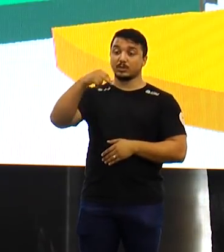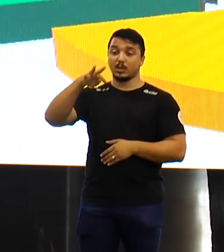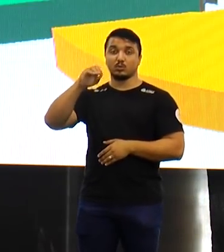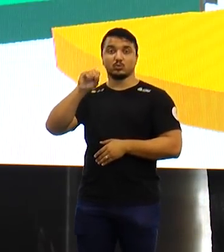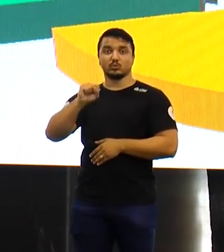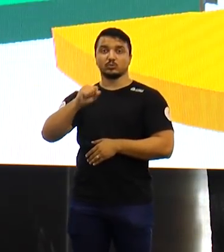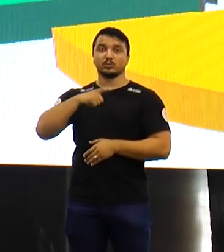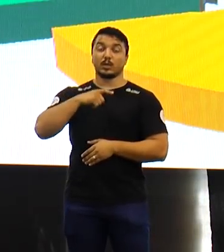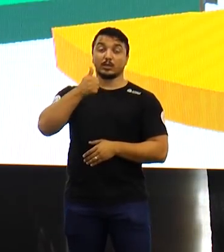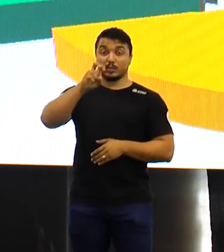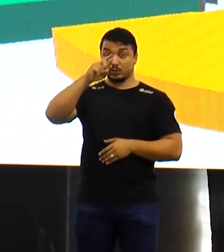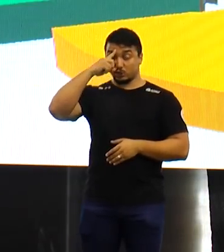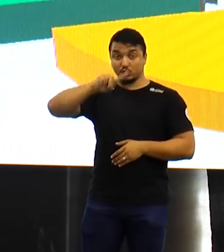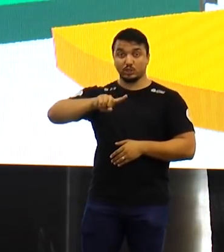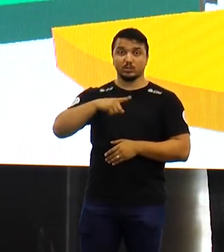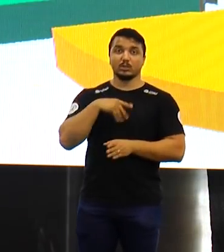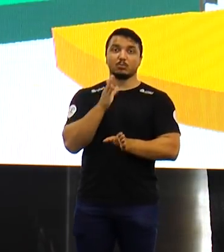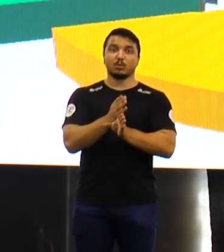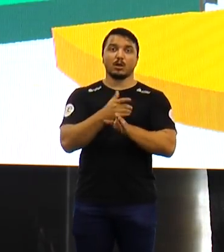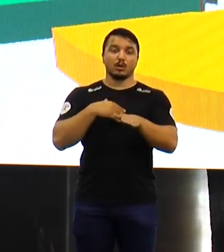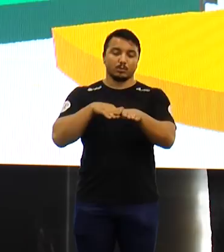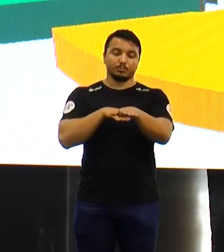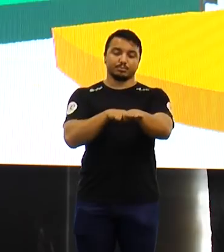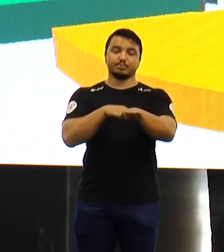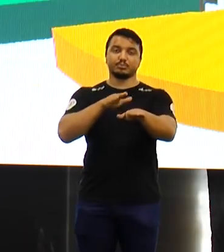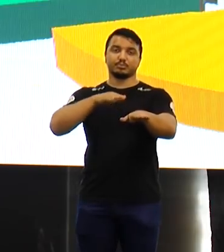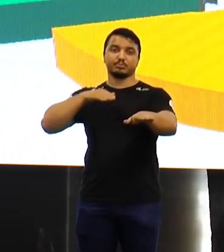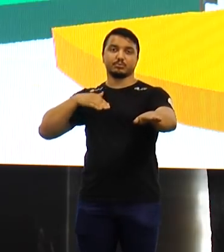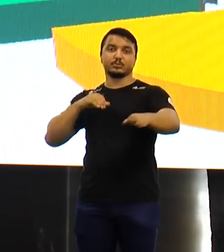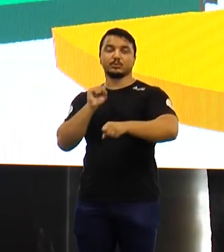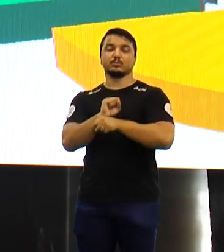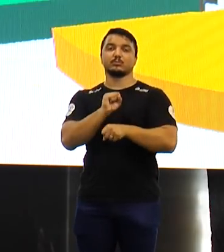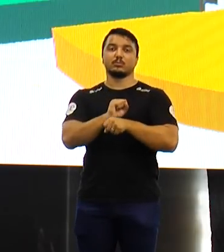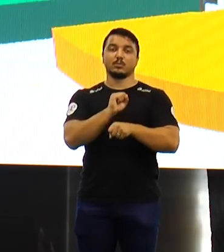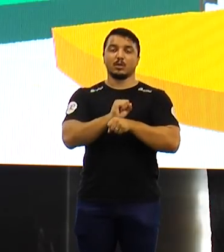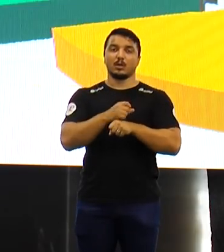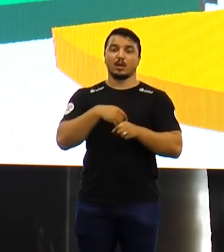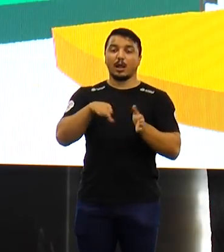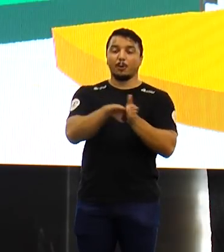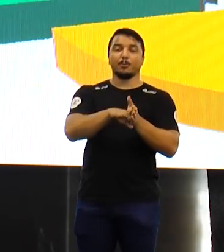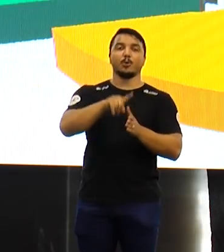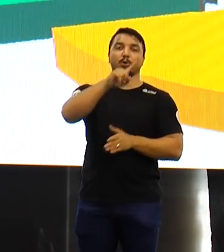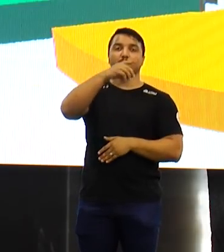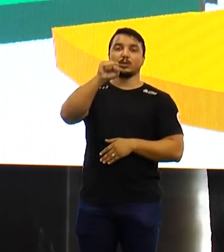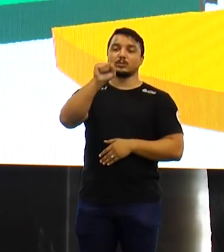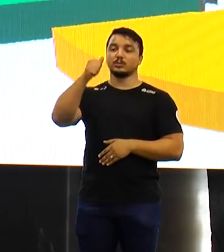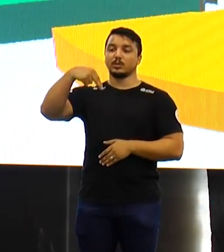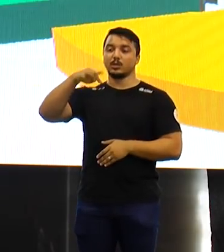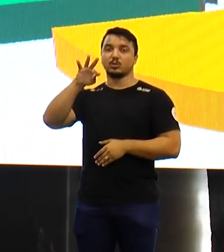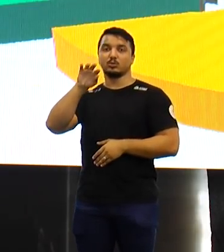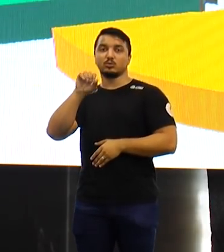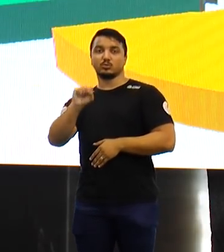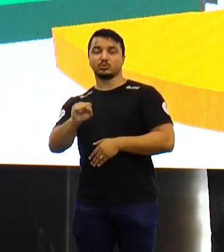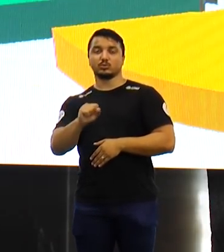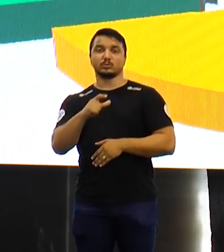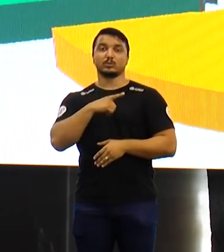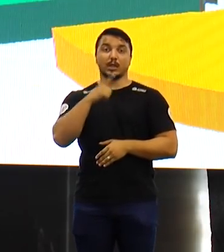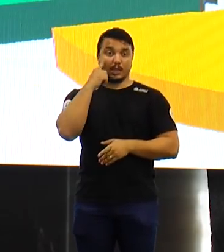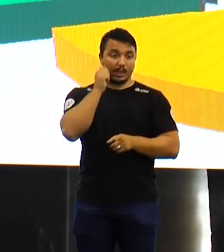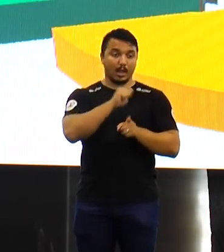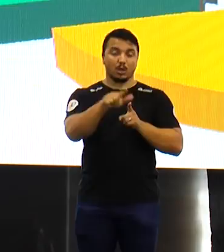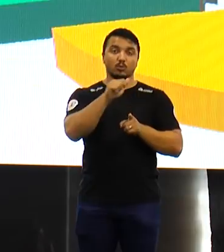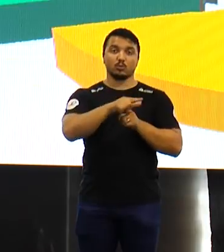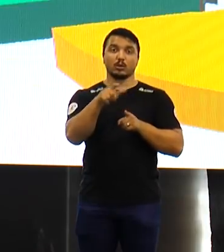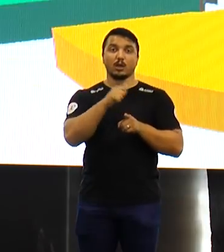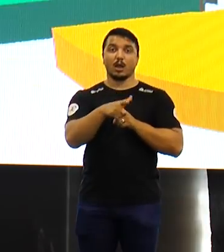com o navio em alto mar por um congestionamento no Porto de Santos. Sabiam disso? O Brasil, ele aluga navio